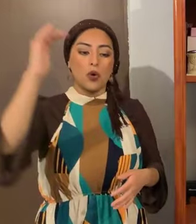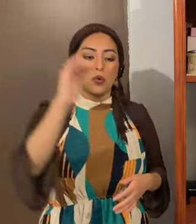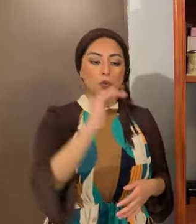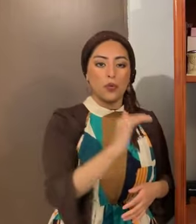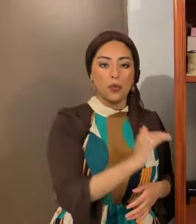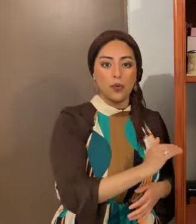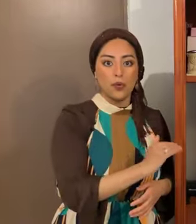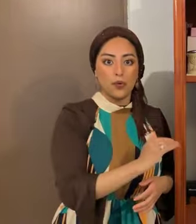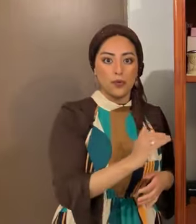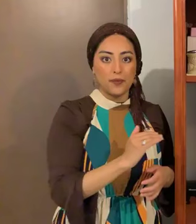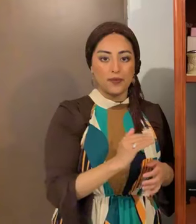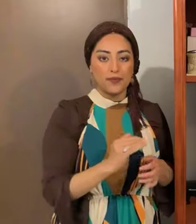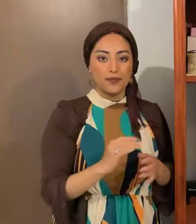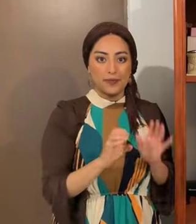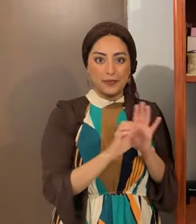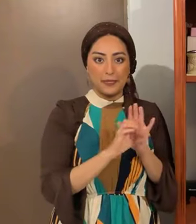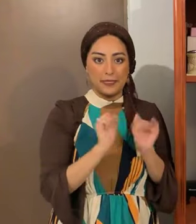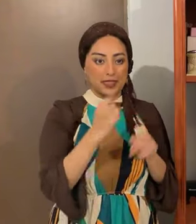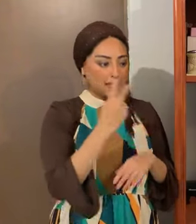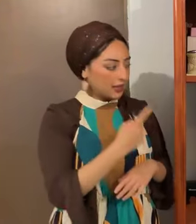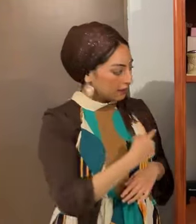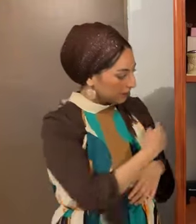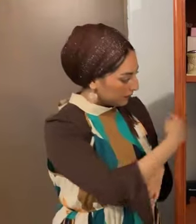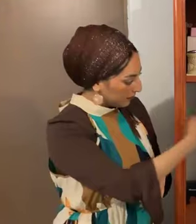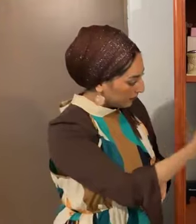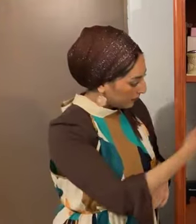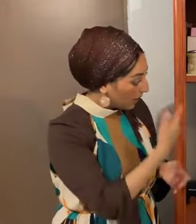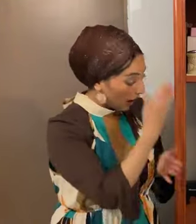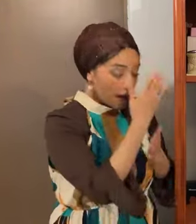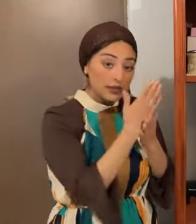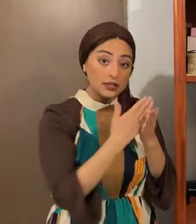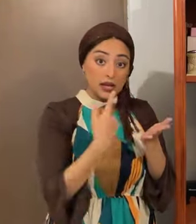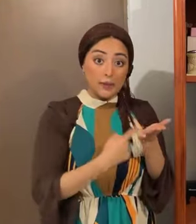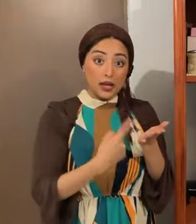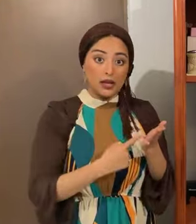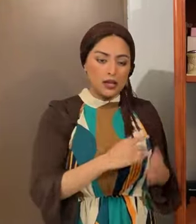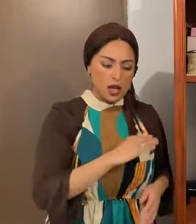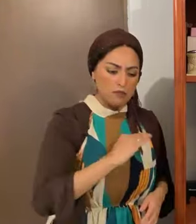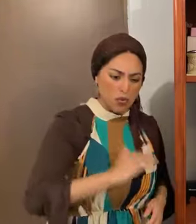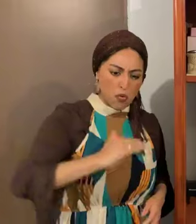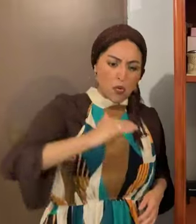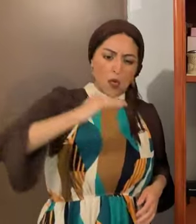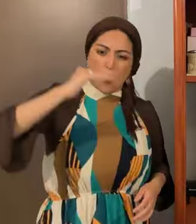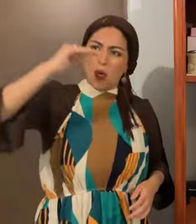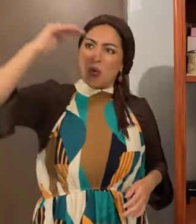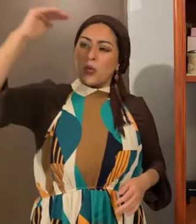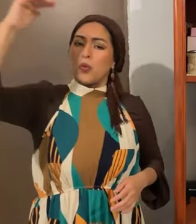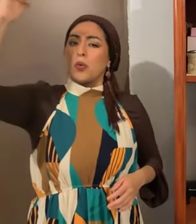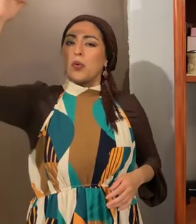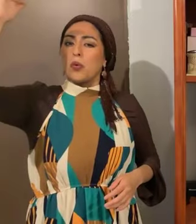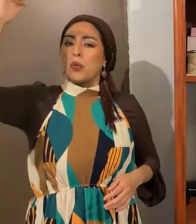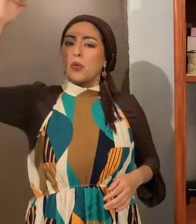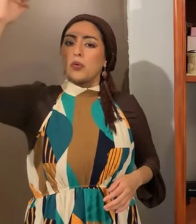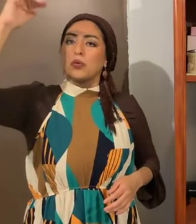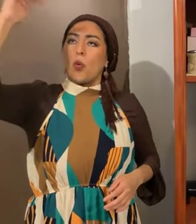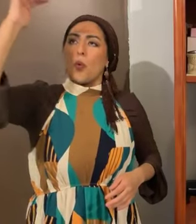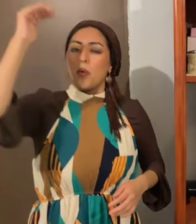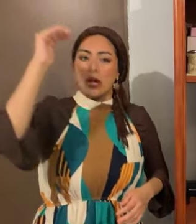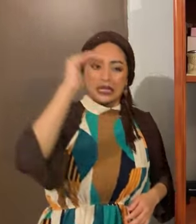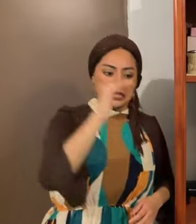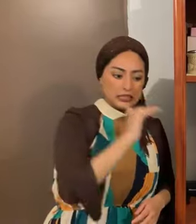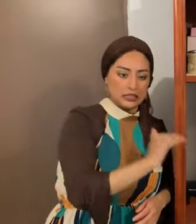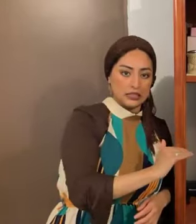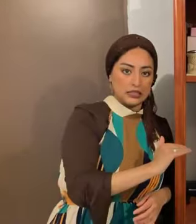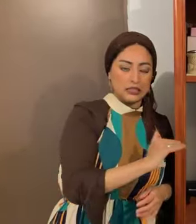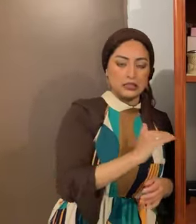Y ¿qué es? Ascienden y descienden. Ahí lo pueden ver